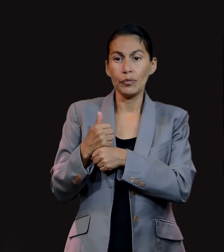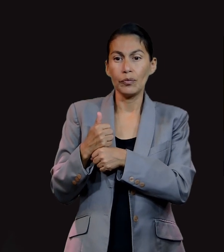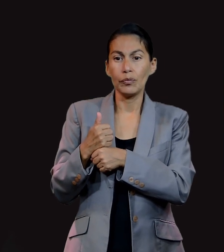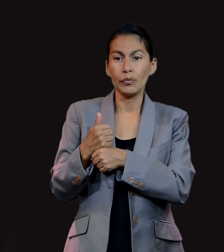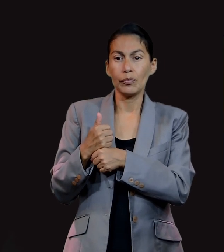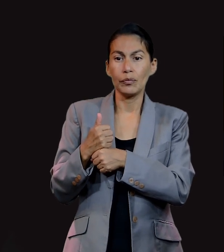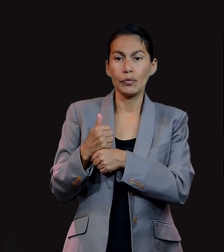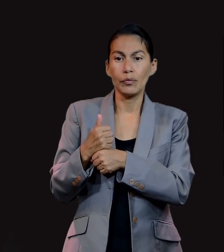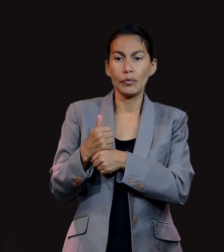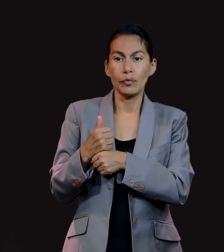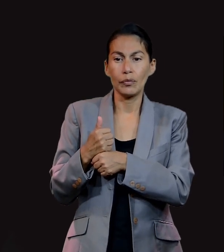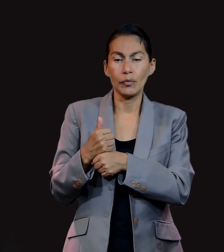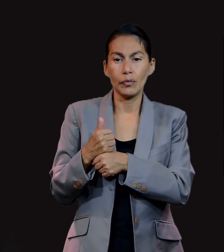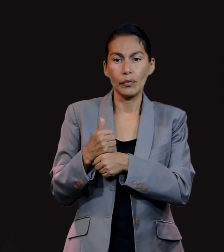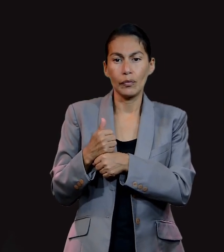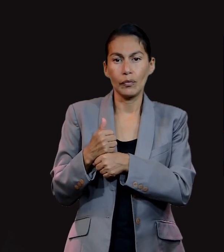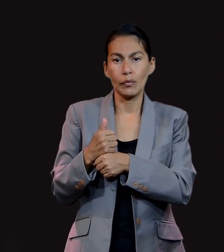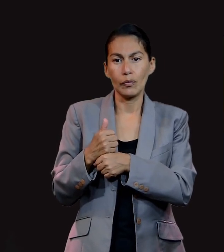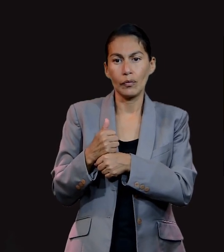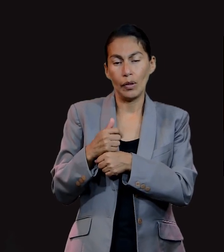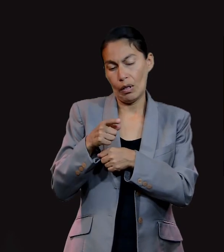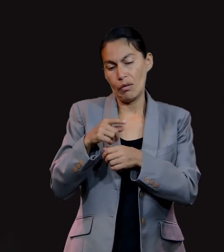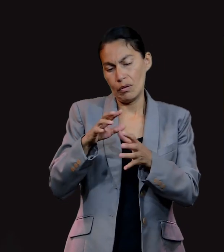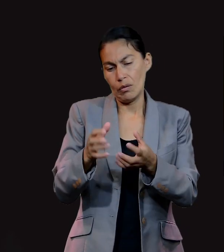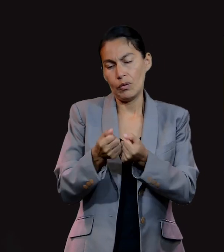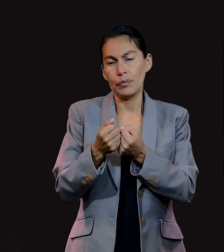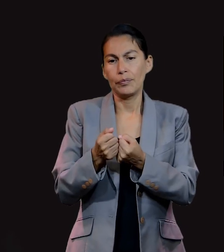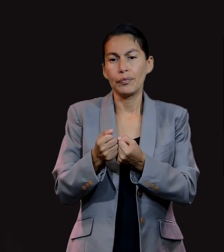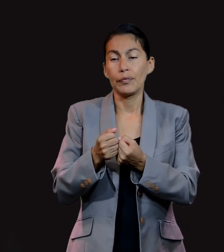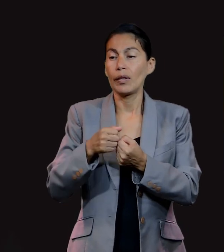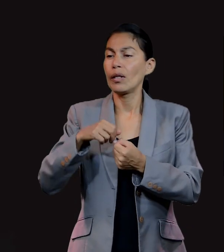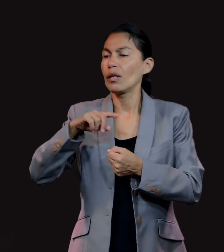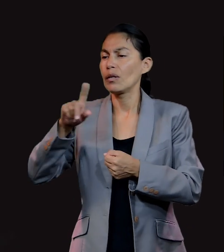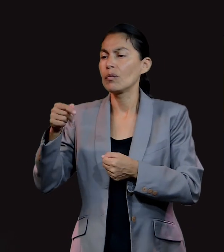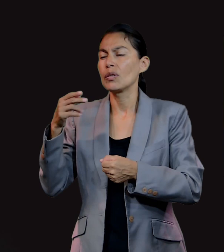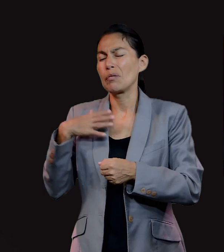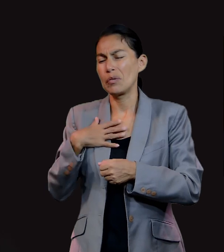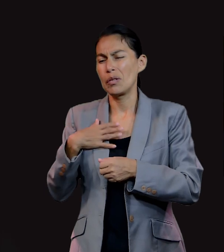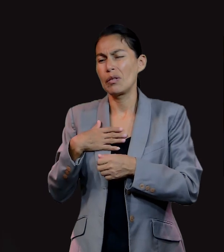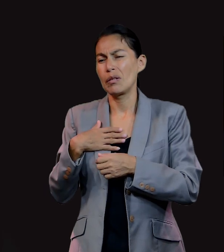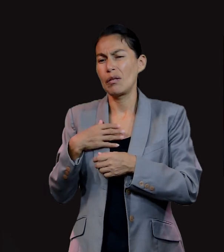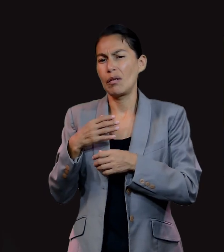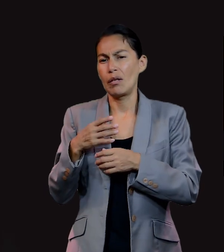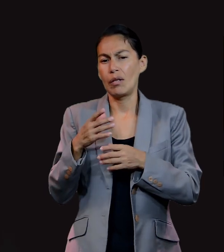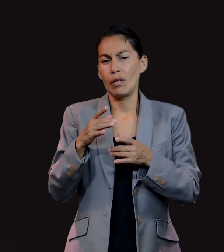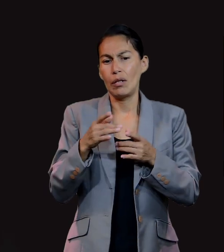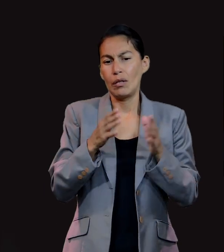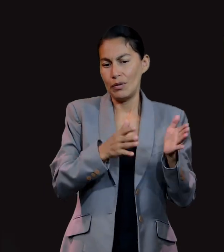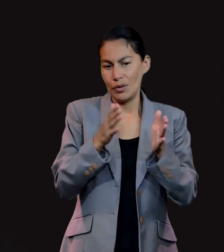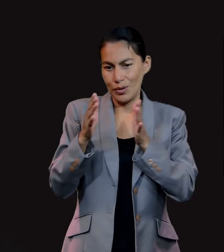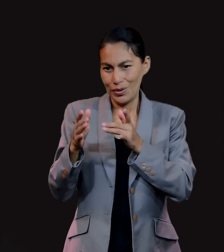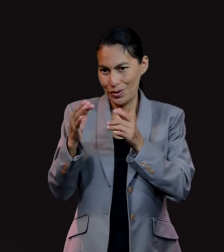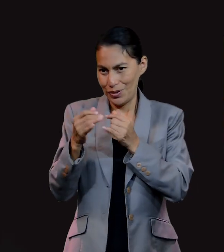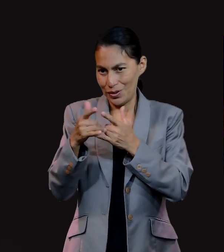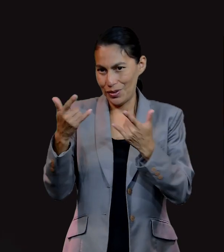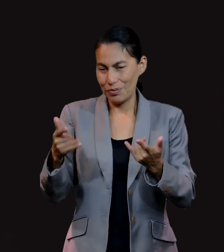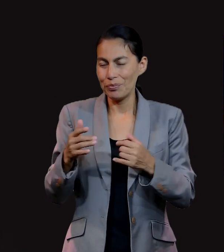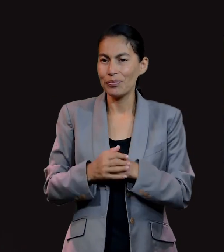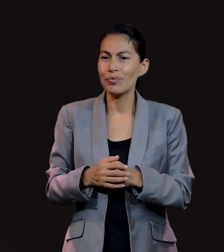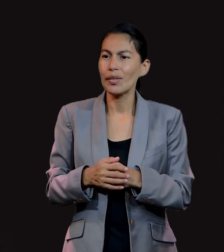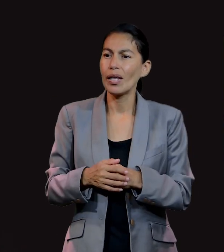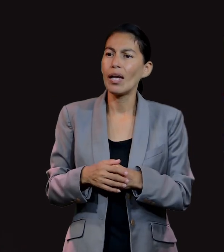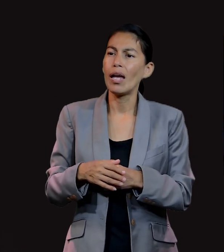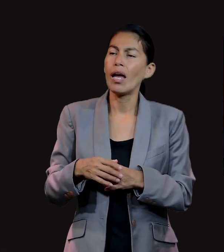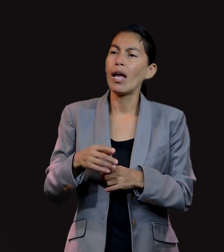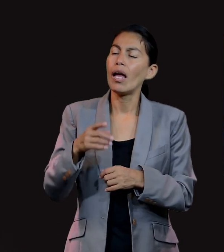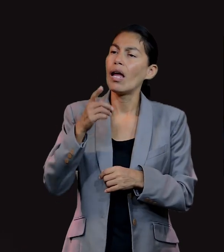años atrás bueno cuando me llevaron al hospital llamaron a mi esposa y le dijeron